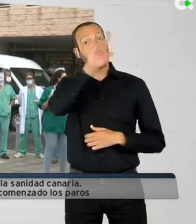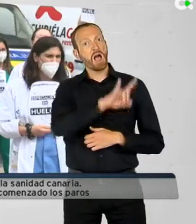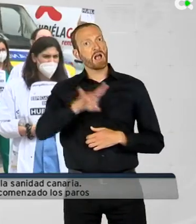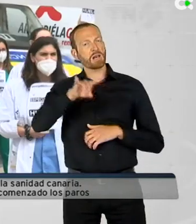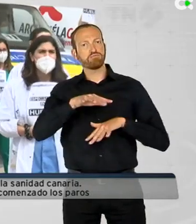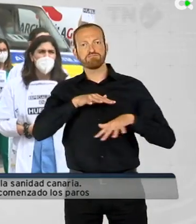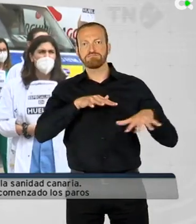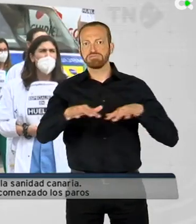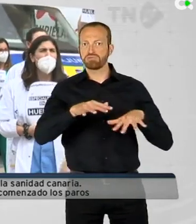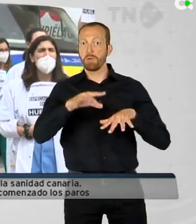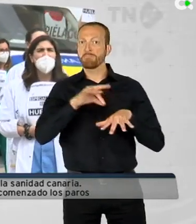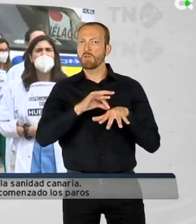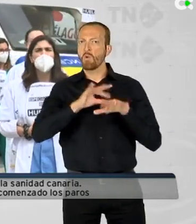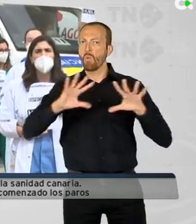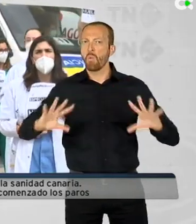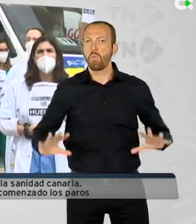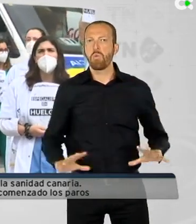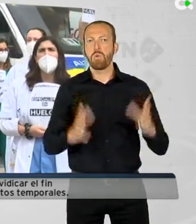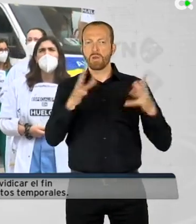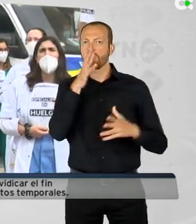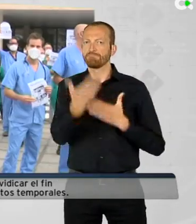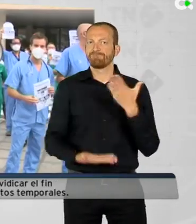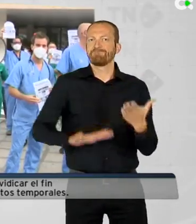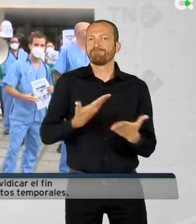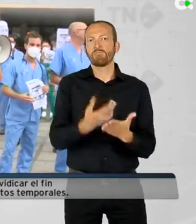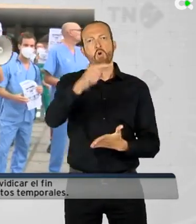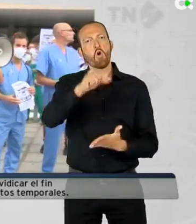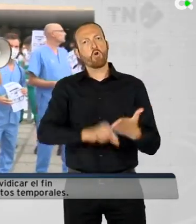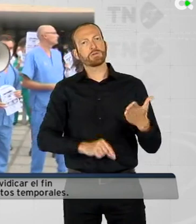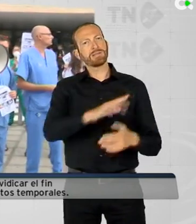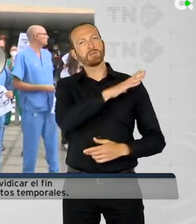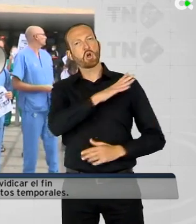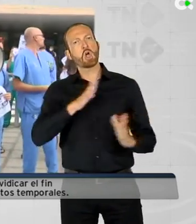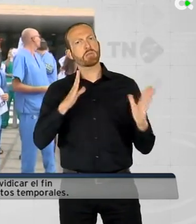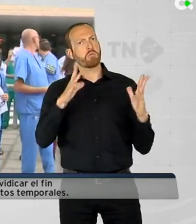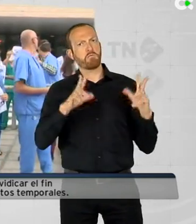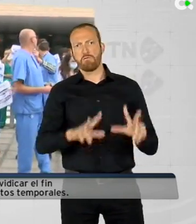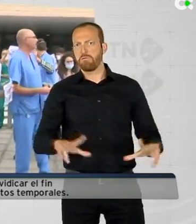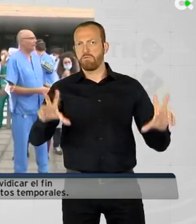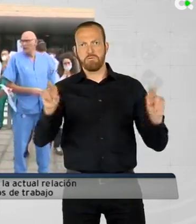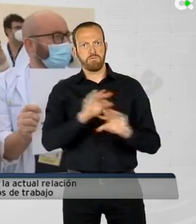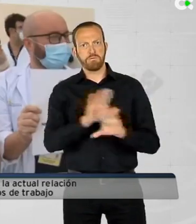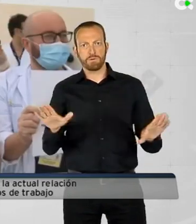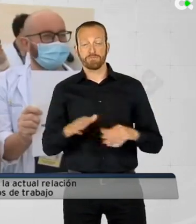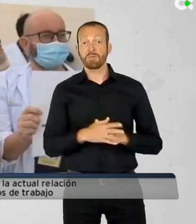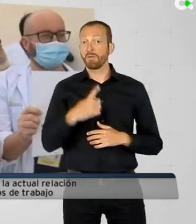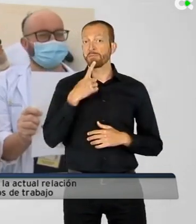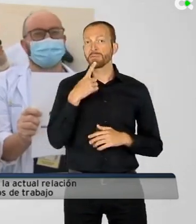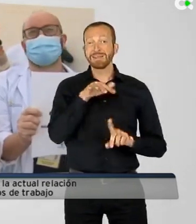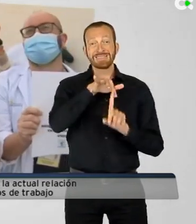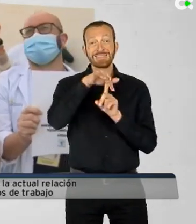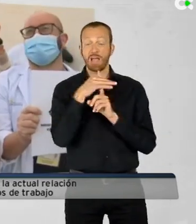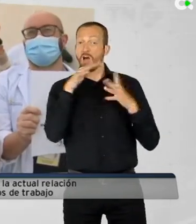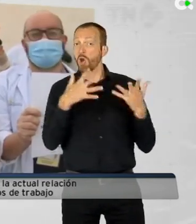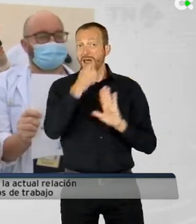Movilización en la sanidad canaria. Los médicos han comenzado los paros para reivindicar el fin de los contratos temporales. Denuncian que la